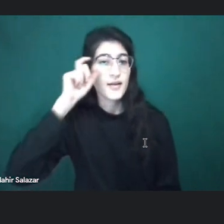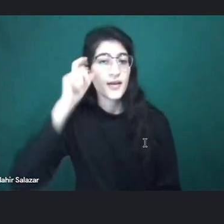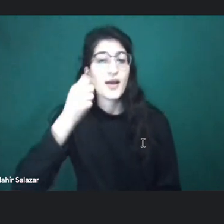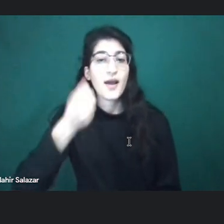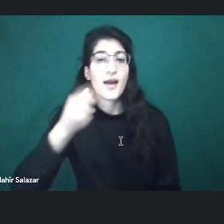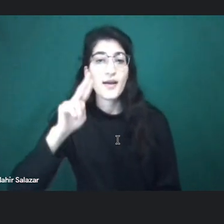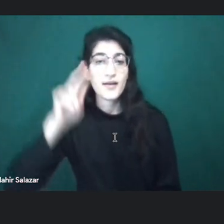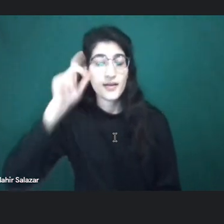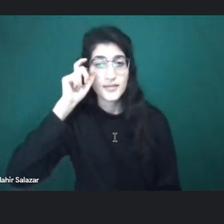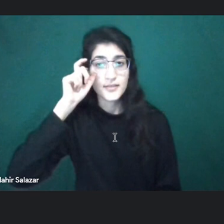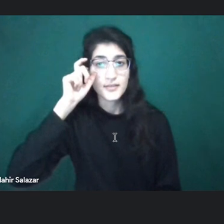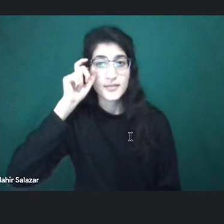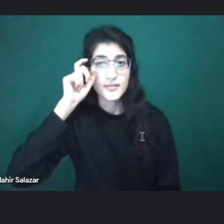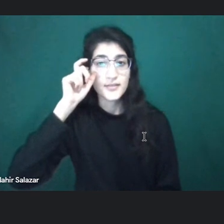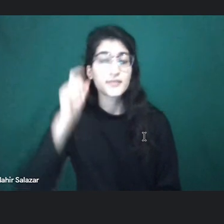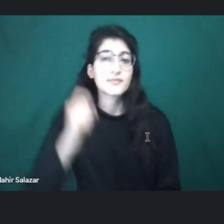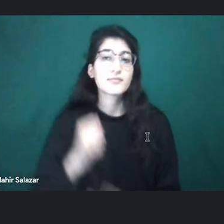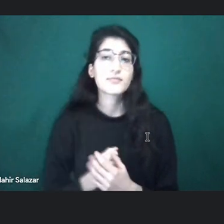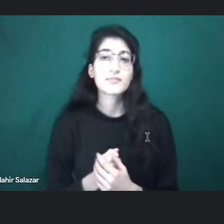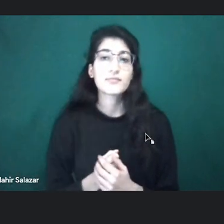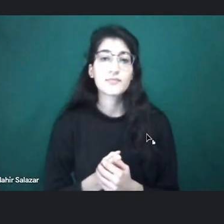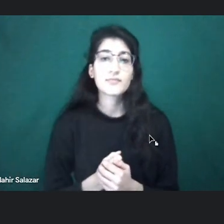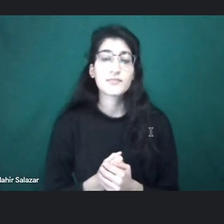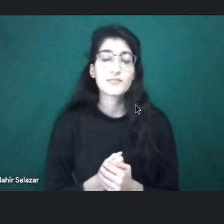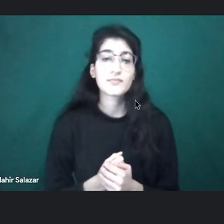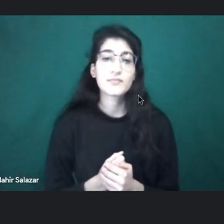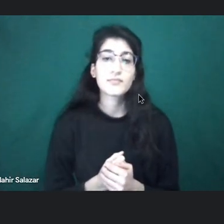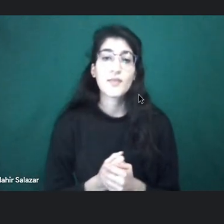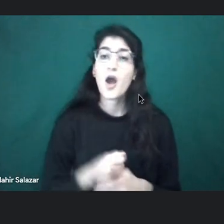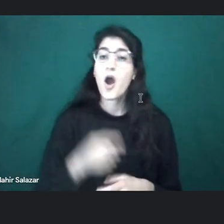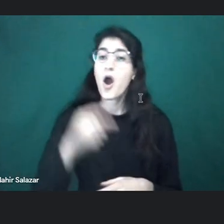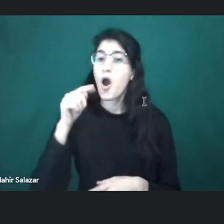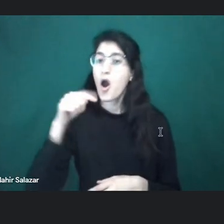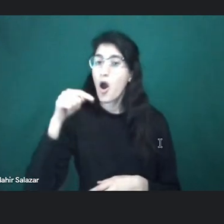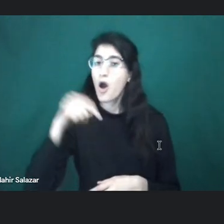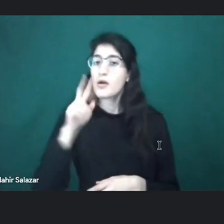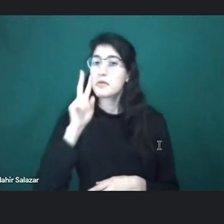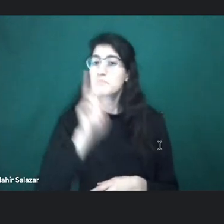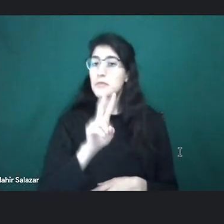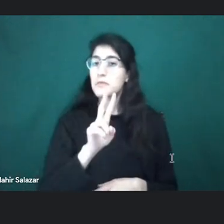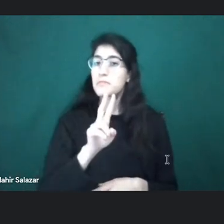Determinante. Hoy vimos esta frase.